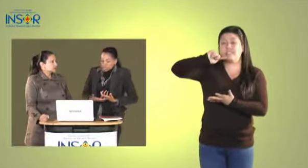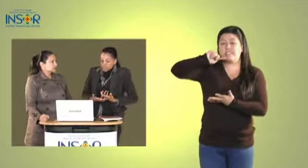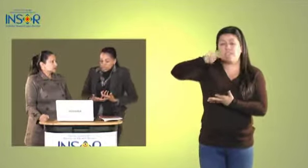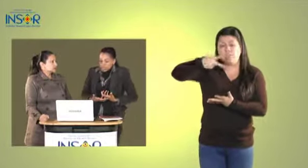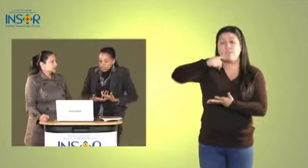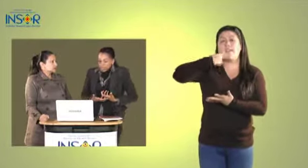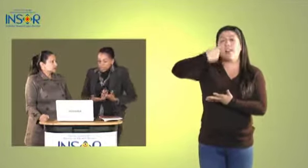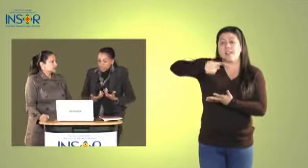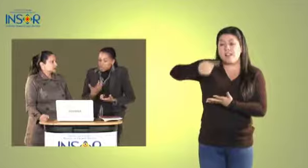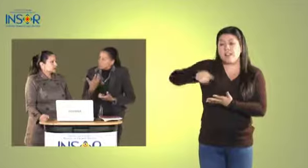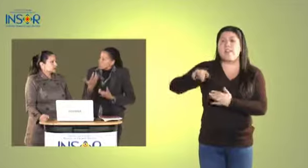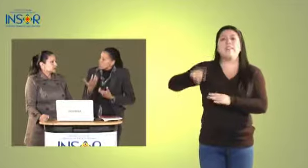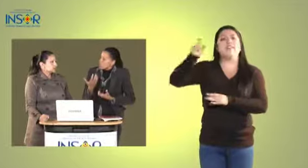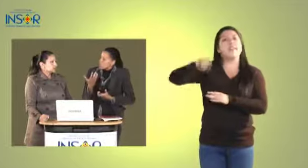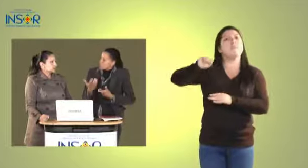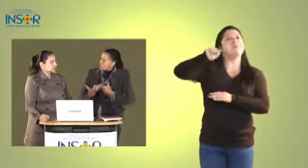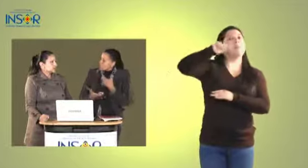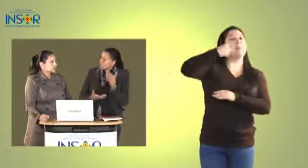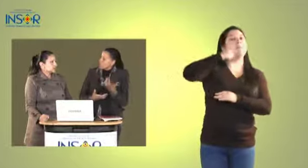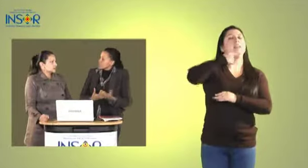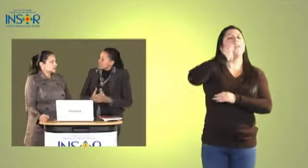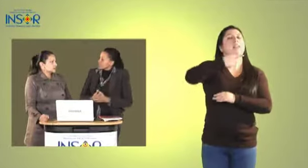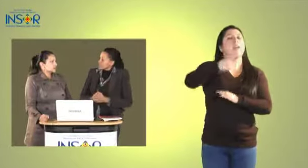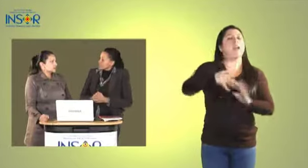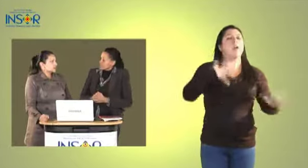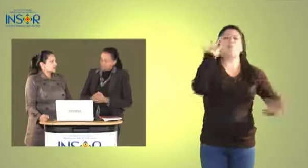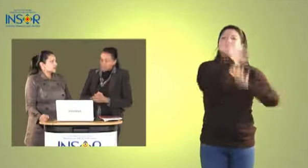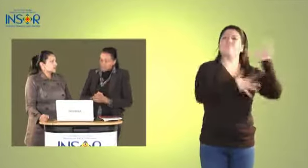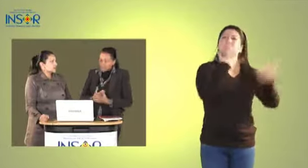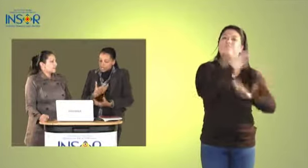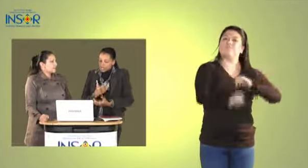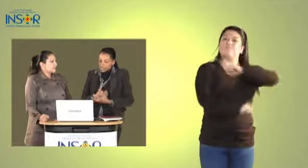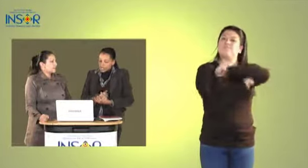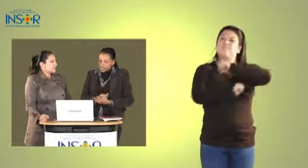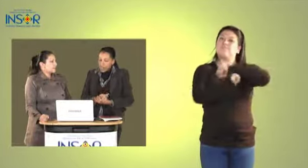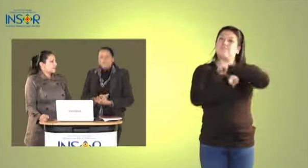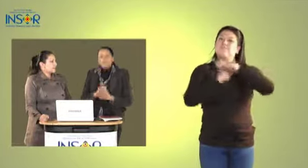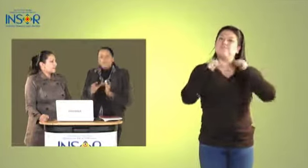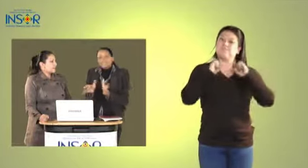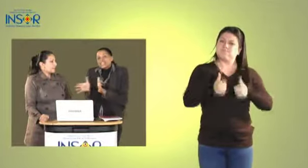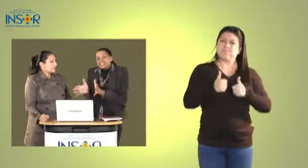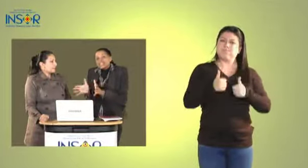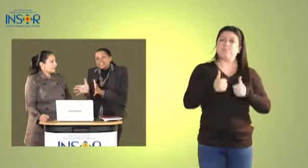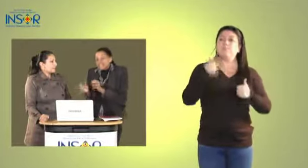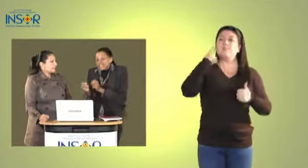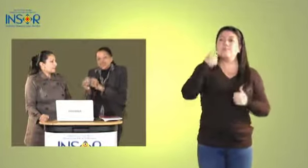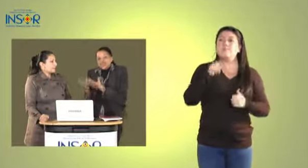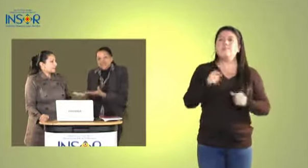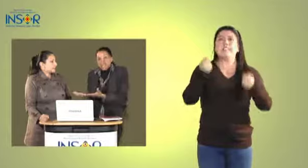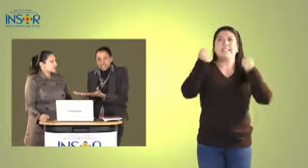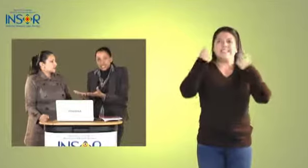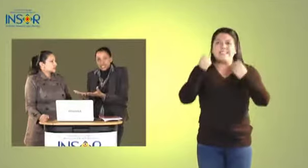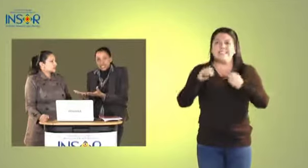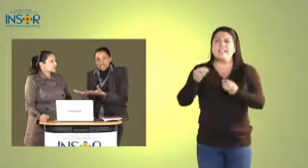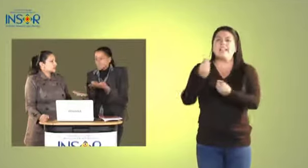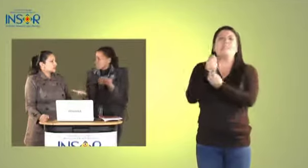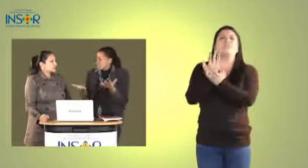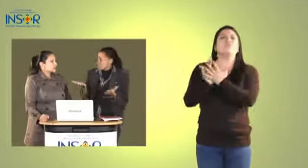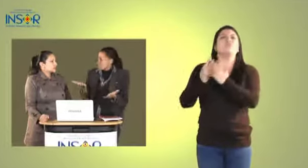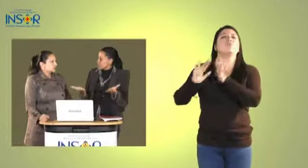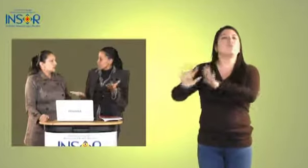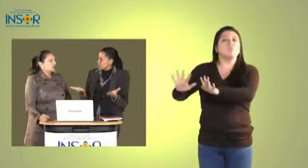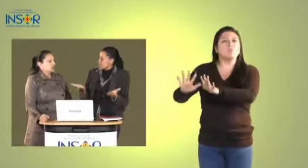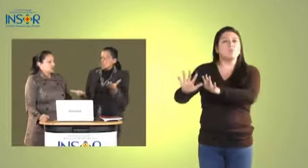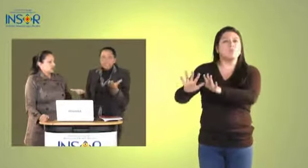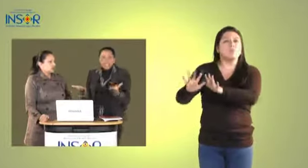cómo está funcionando su primera lengua, cuál es ese bagaje comunicativo que el niño tiene en su primera lengua, para que pueda entender la estructura de este, y en